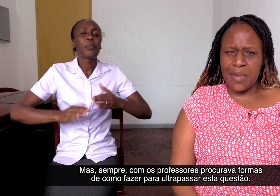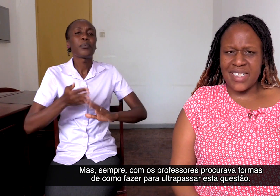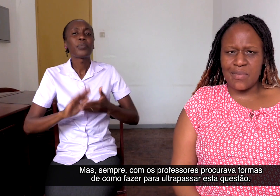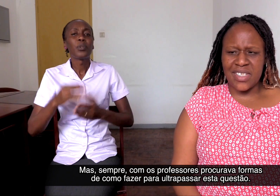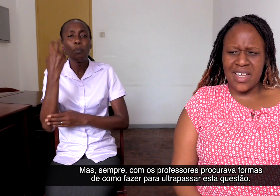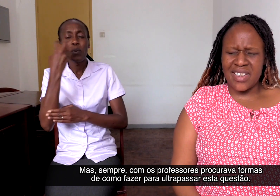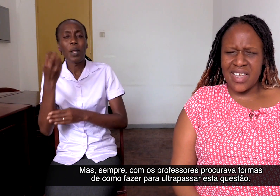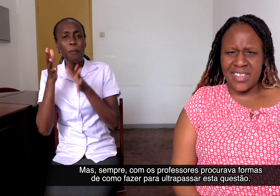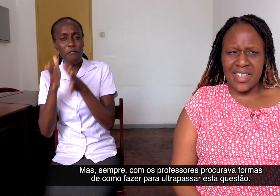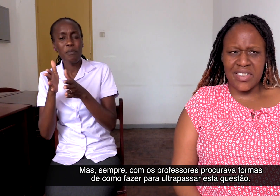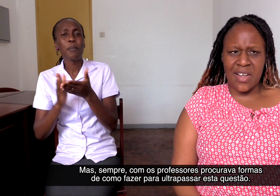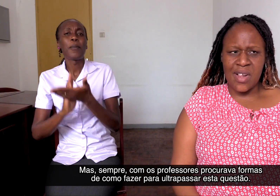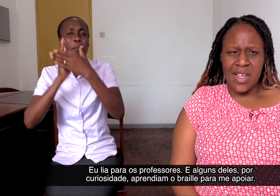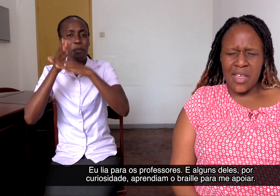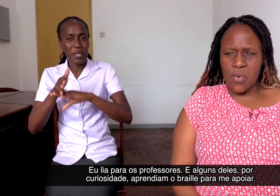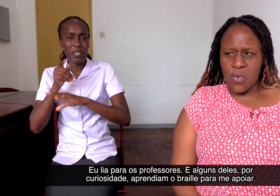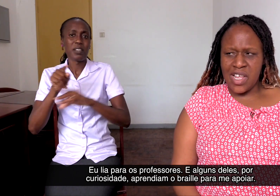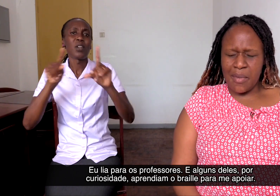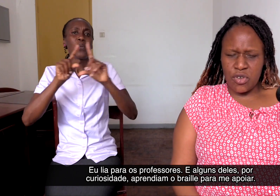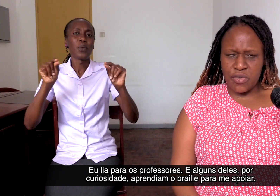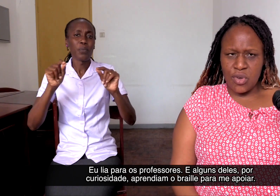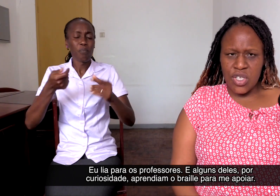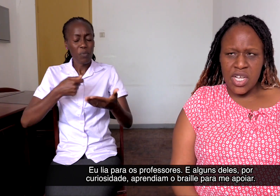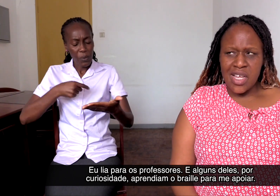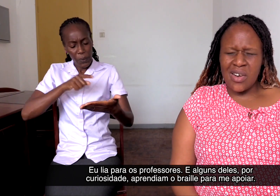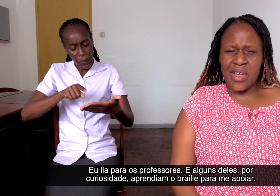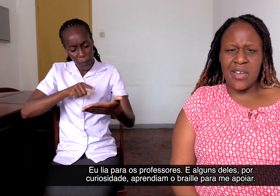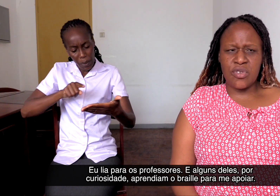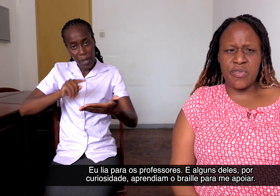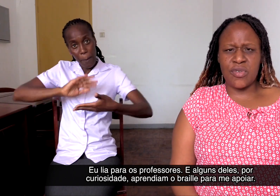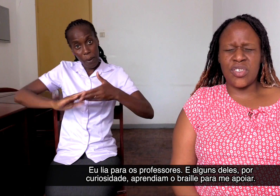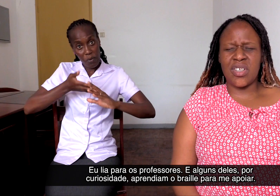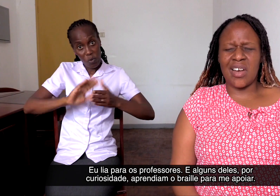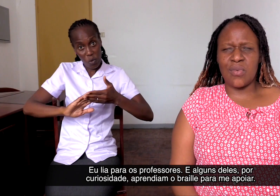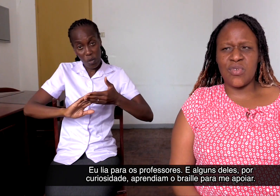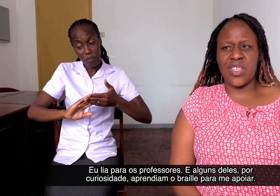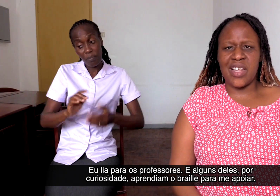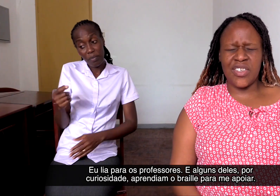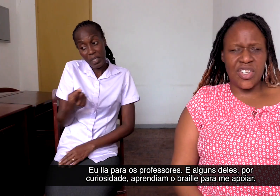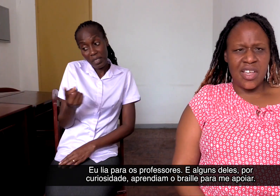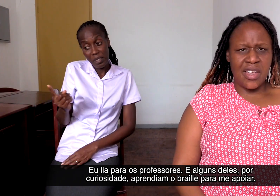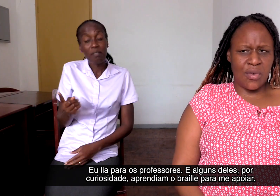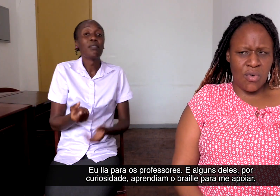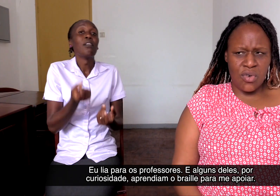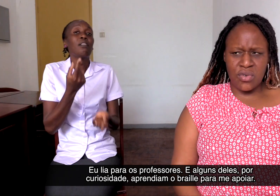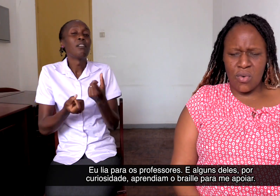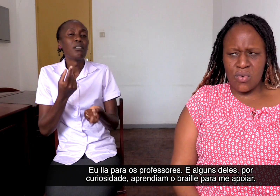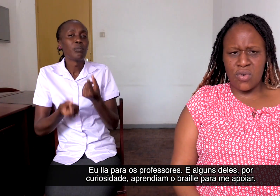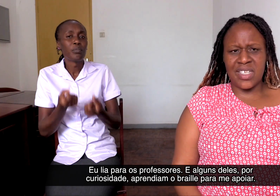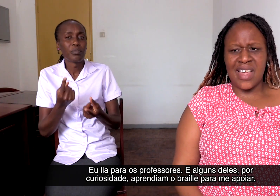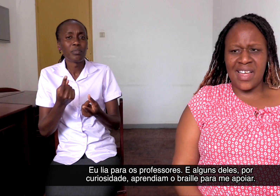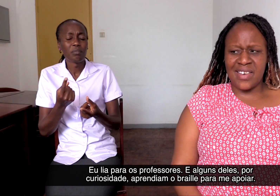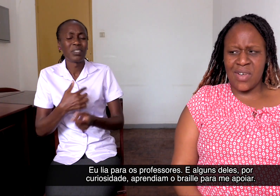para ultrapassarmos esta questão. Eu lia para os professores, não é? Os professores, alguns deles